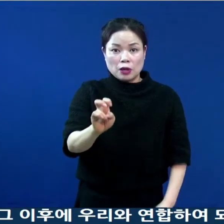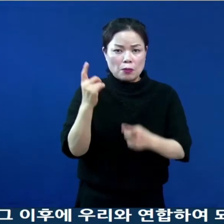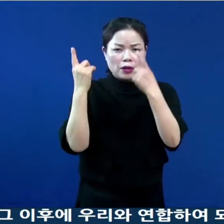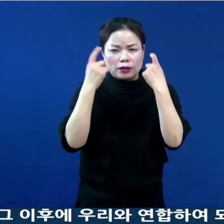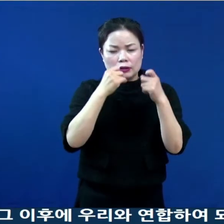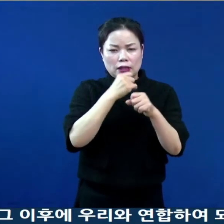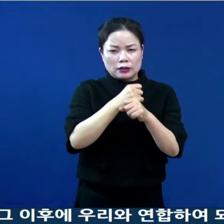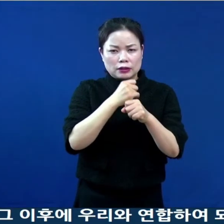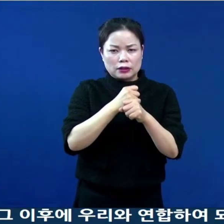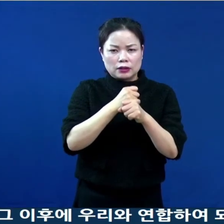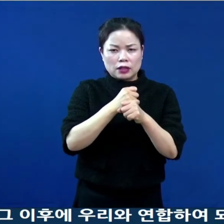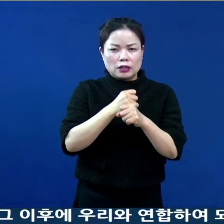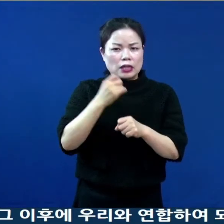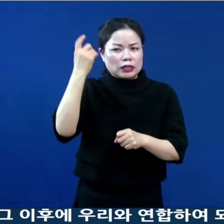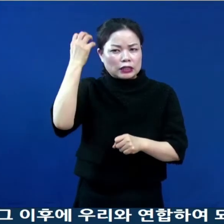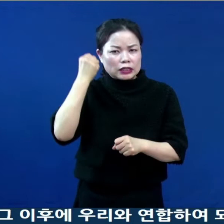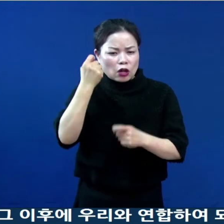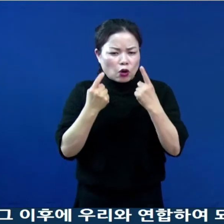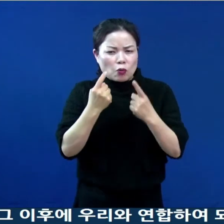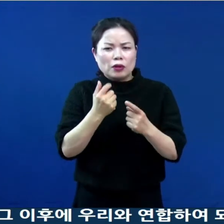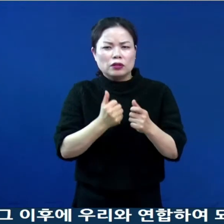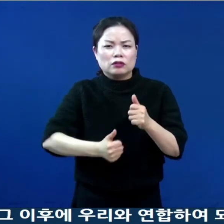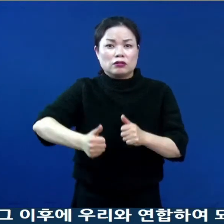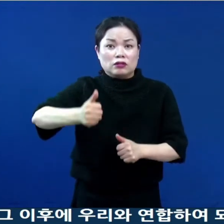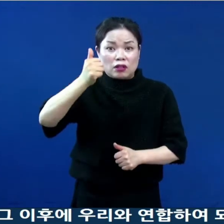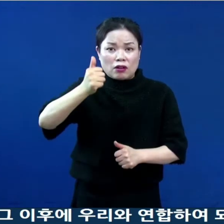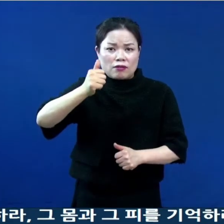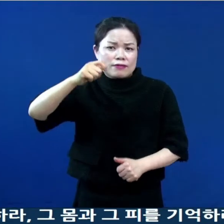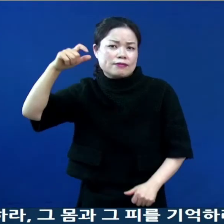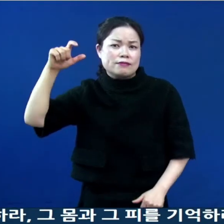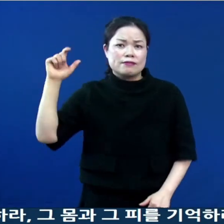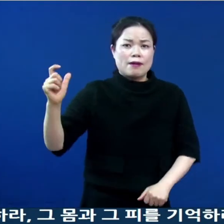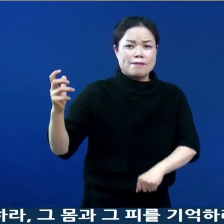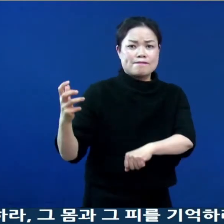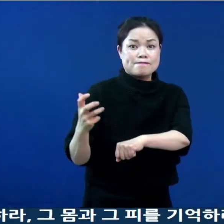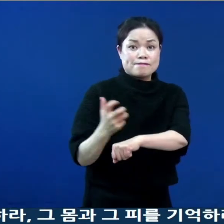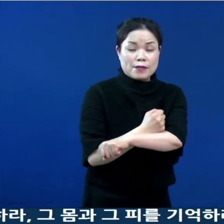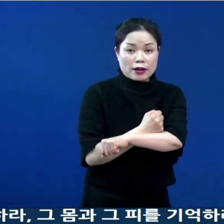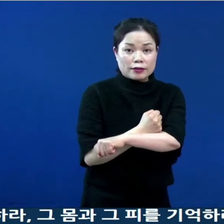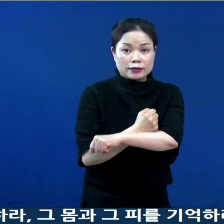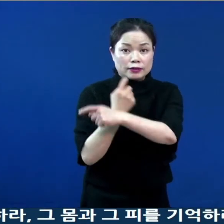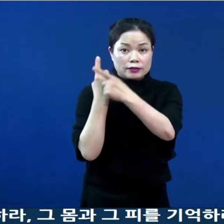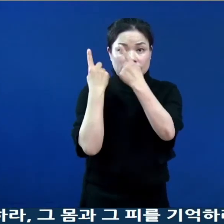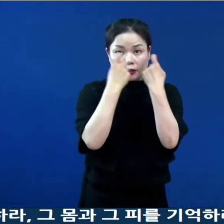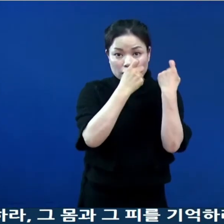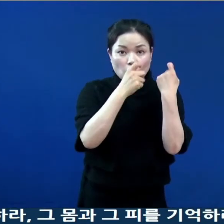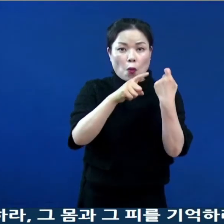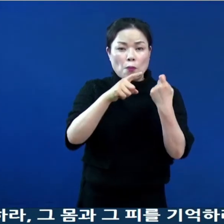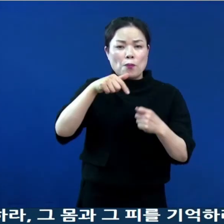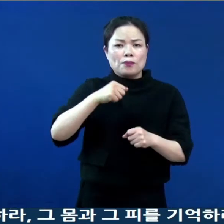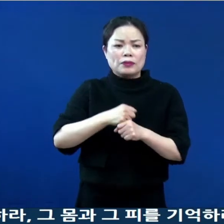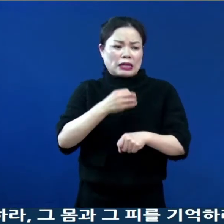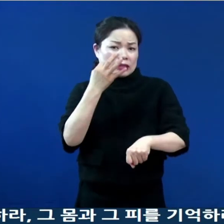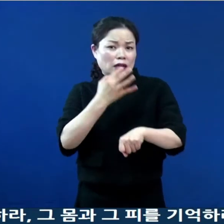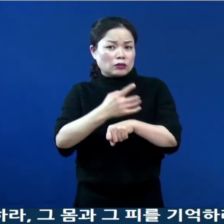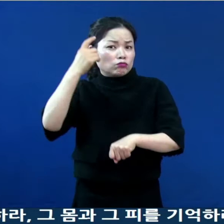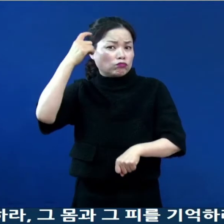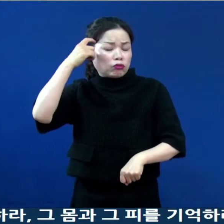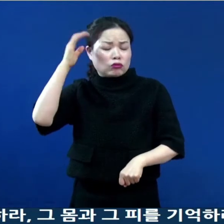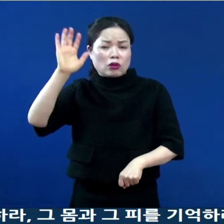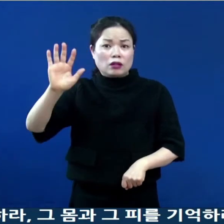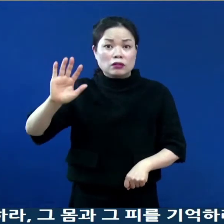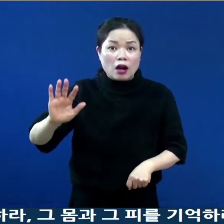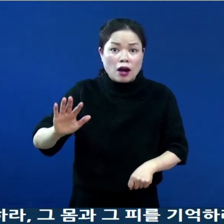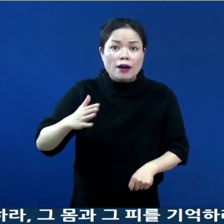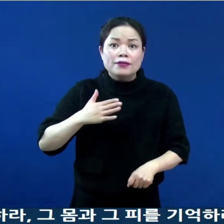문제입니다. 기억하는 것보다 훨씬 강렬한 용어입니다. 이것은 그냥 단순히 머릿속의 기억이